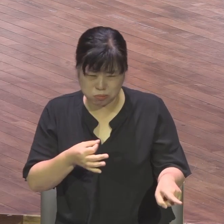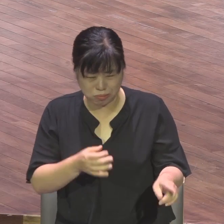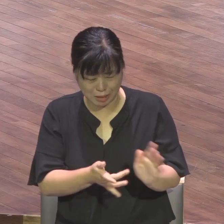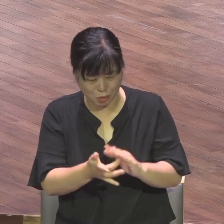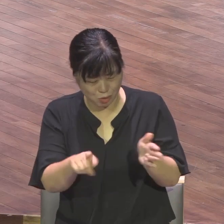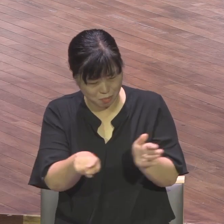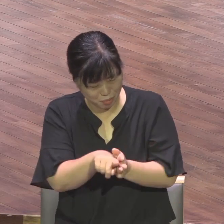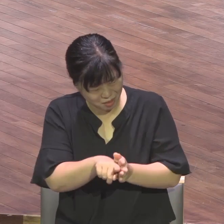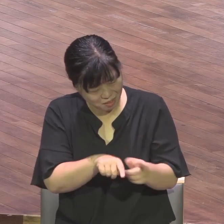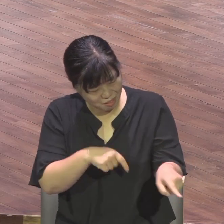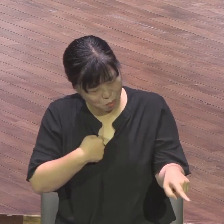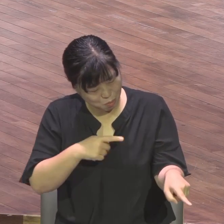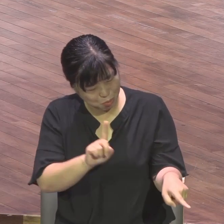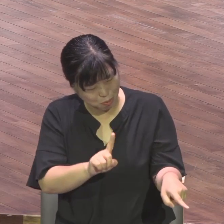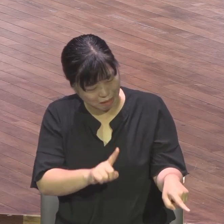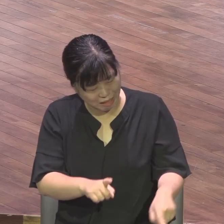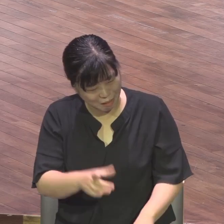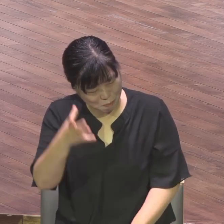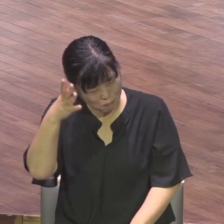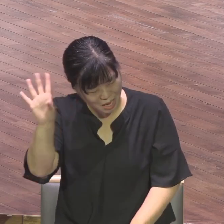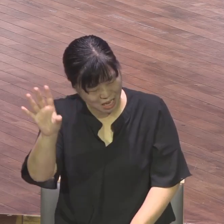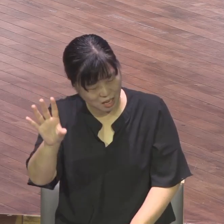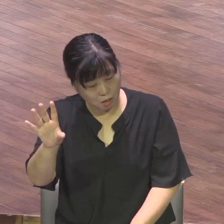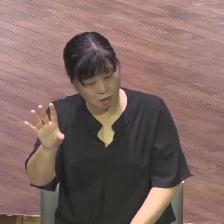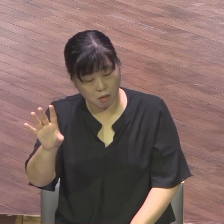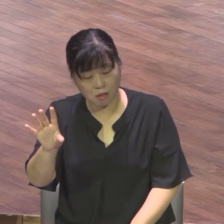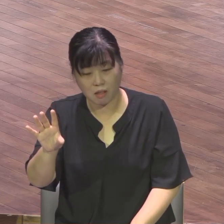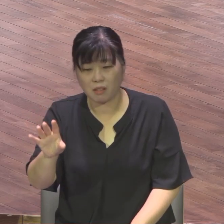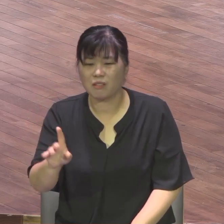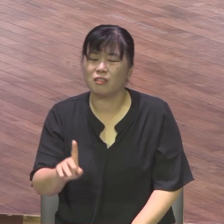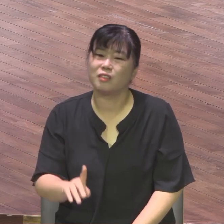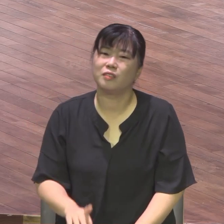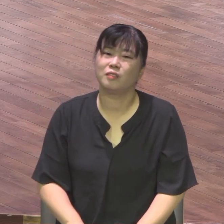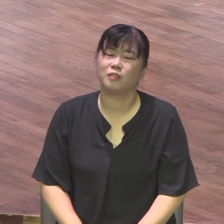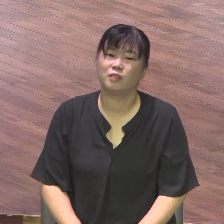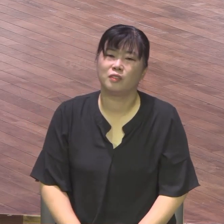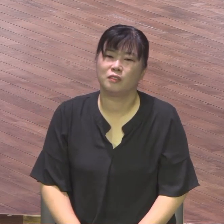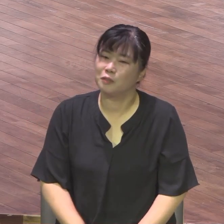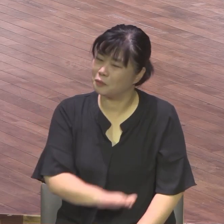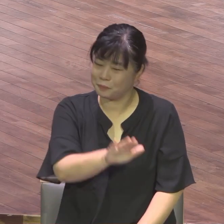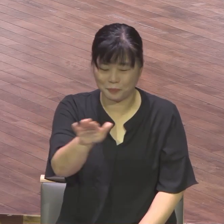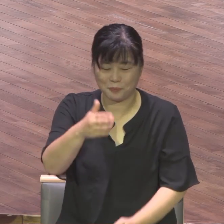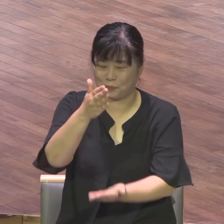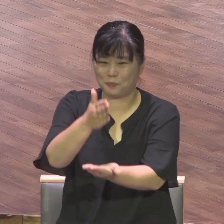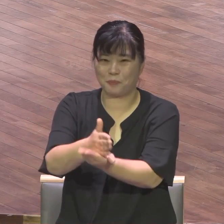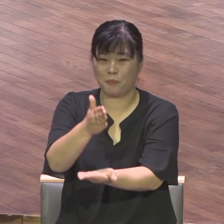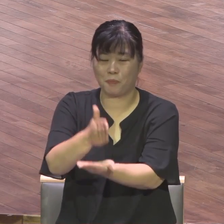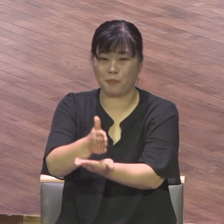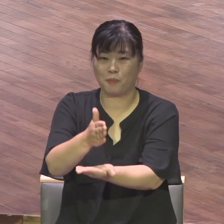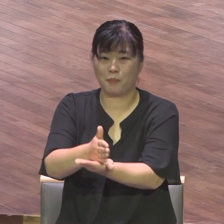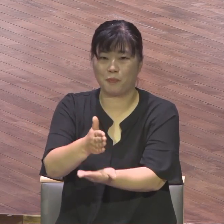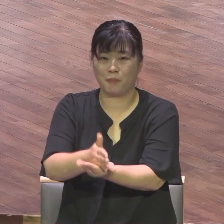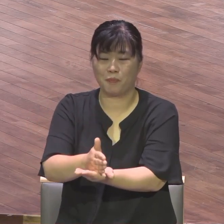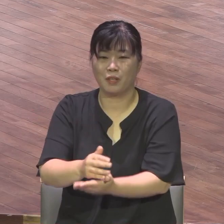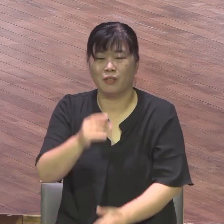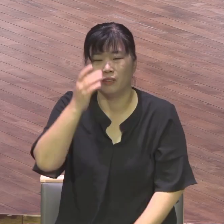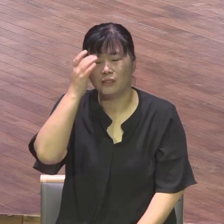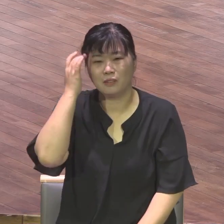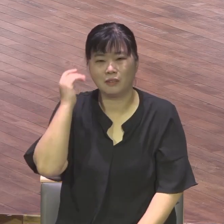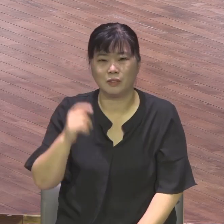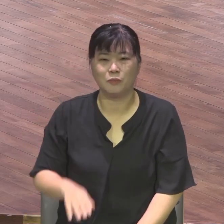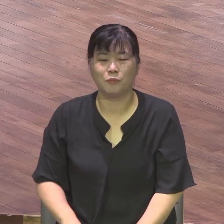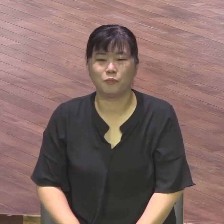되길 바랍니다. 편견 내 판단에서 나오면 영적 성장 영적 영향력 입혀 나가는